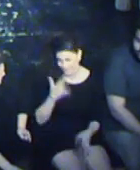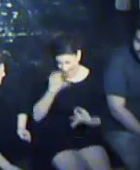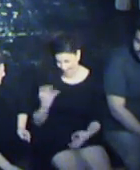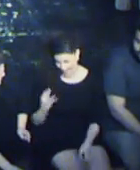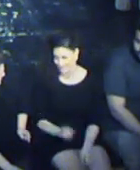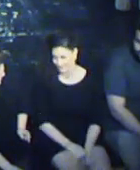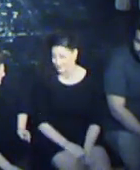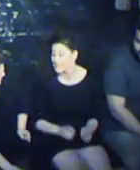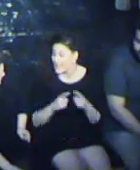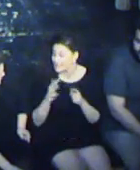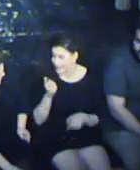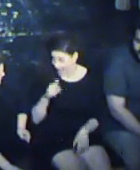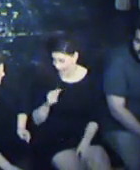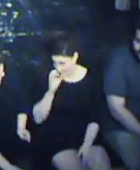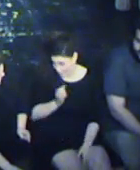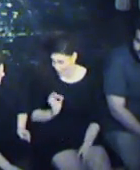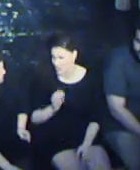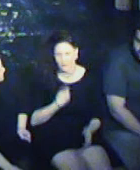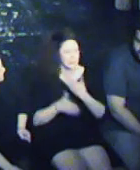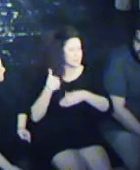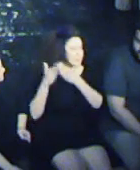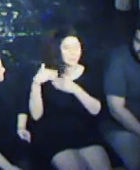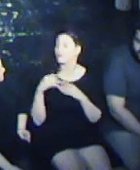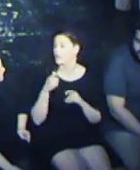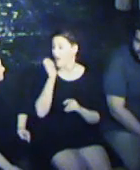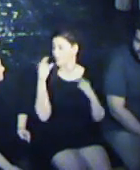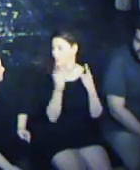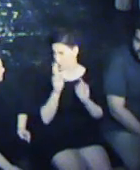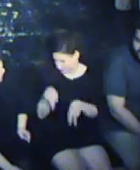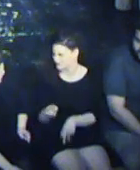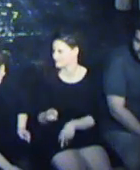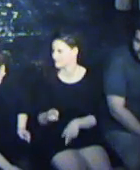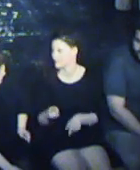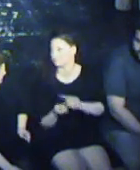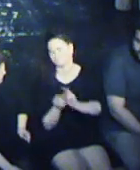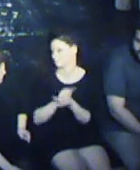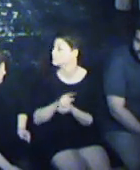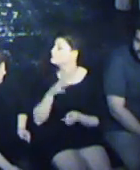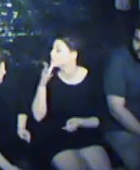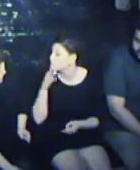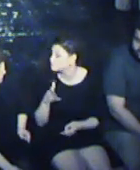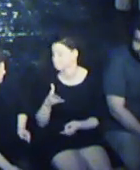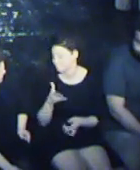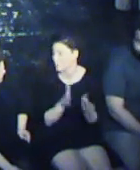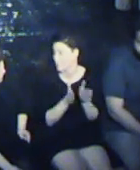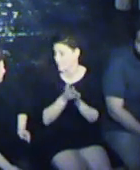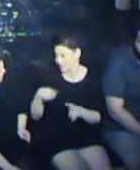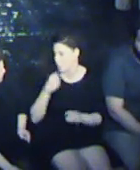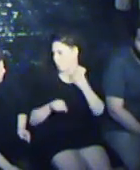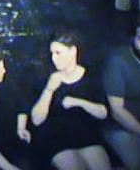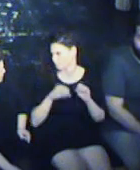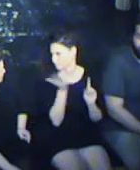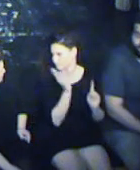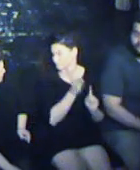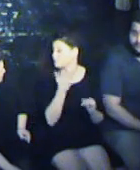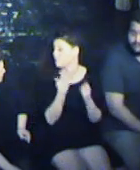Créetelo, tía Tana fue hace mucho tiempo el hada de los bosques, pero se portó mal con sus compañeros y el